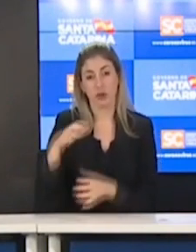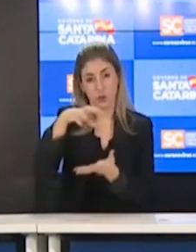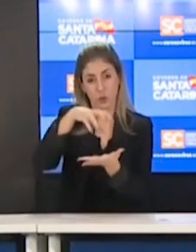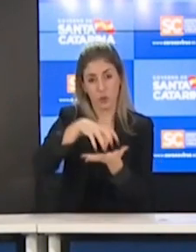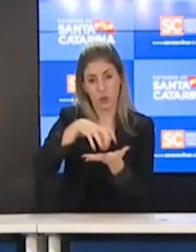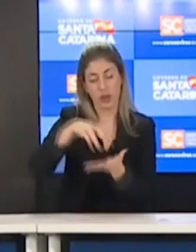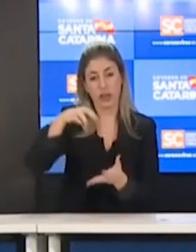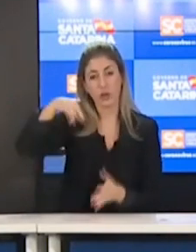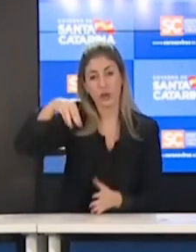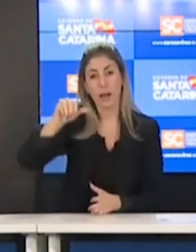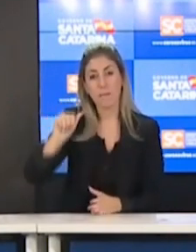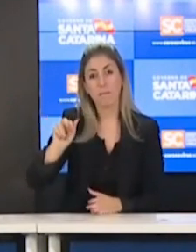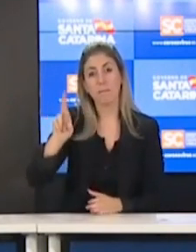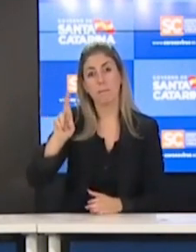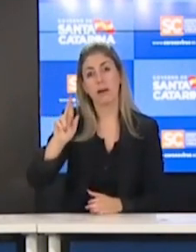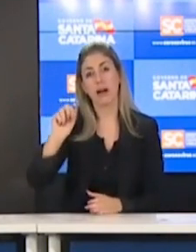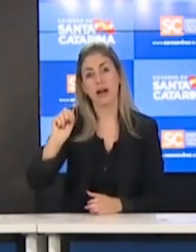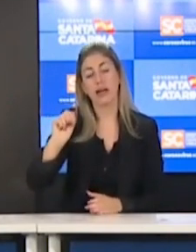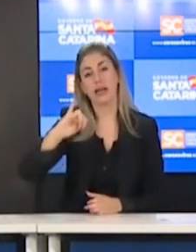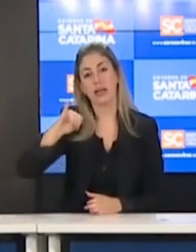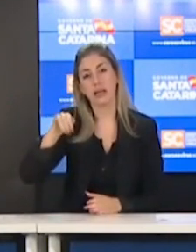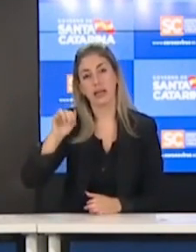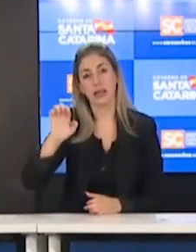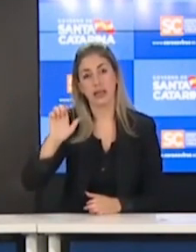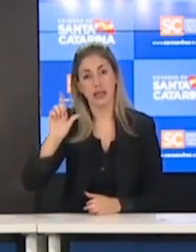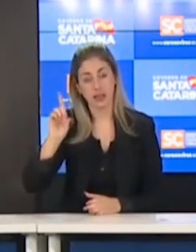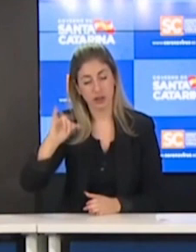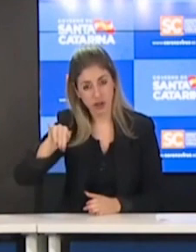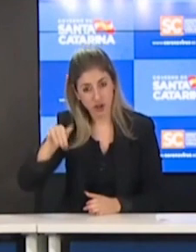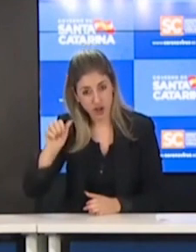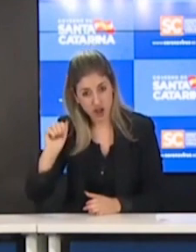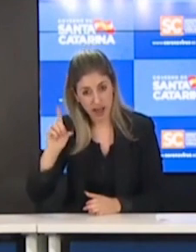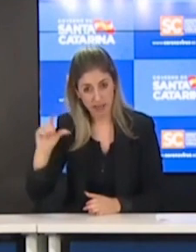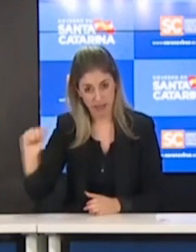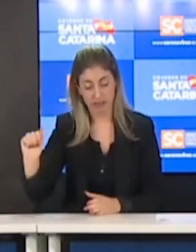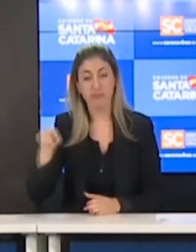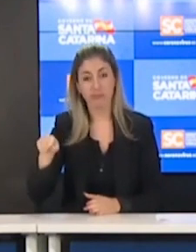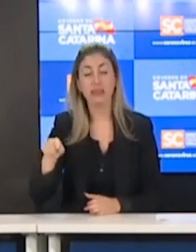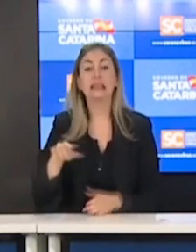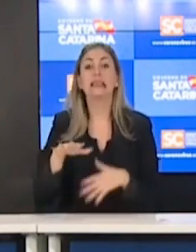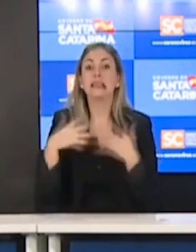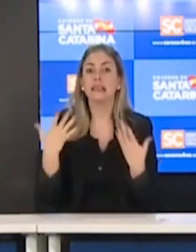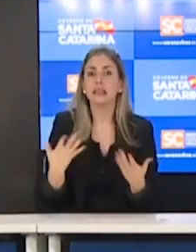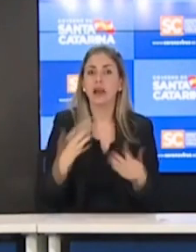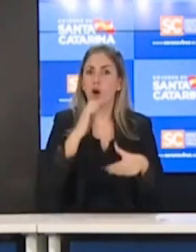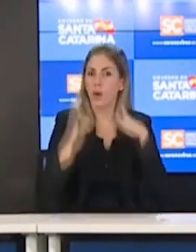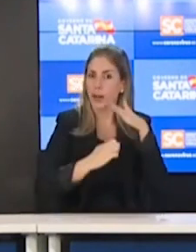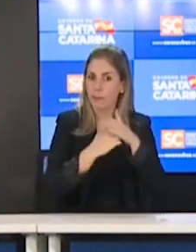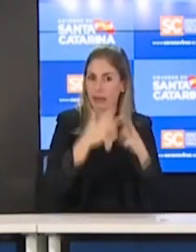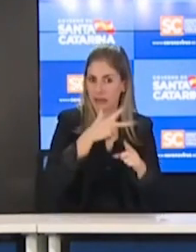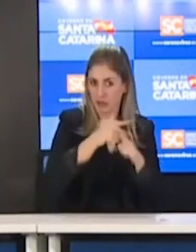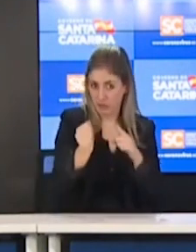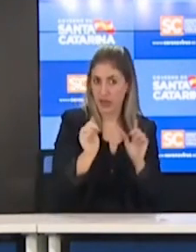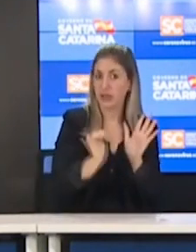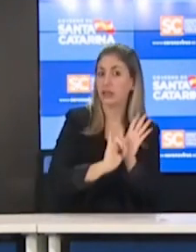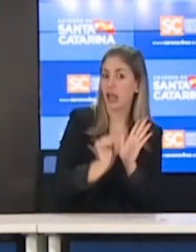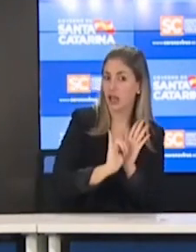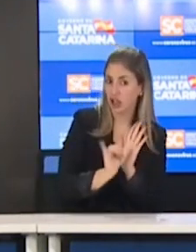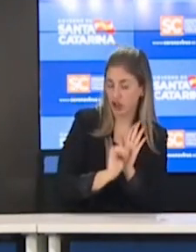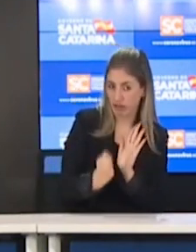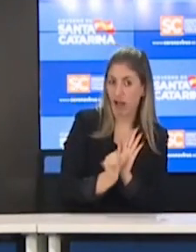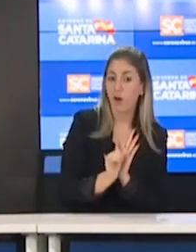esse investimento lá, num formato em que a empresa vencedora tem 30